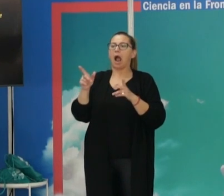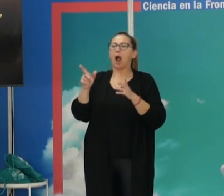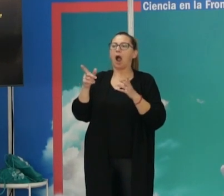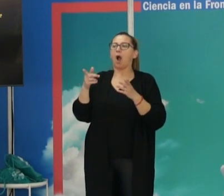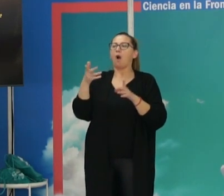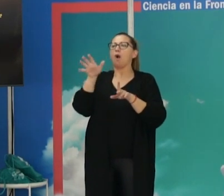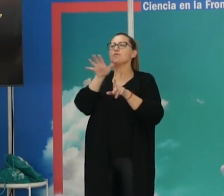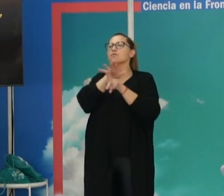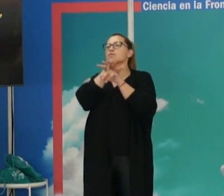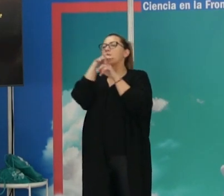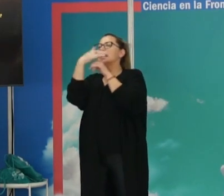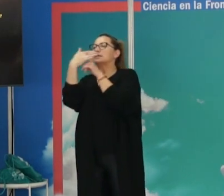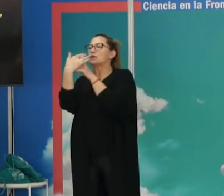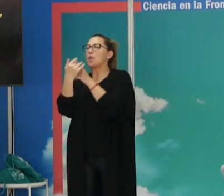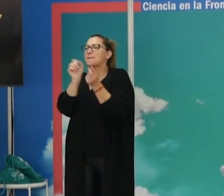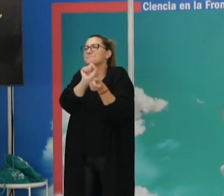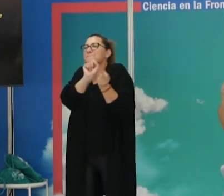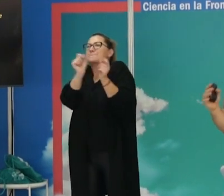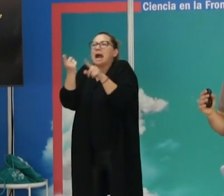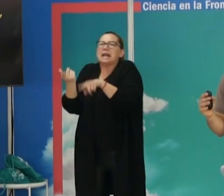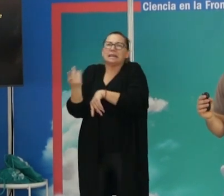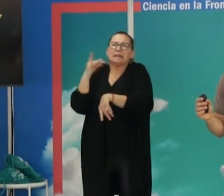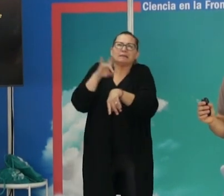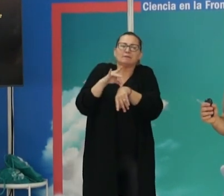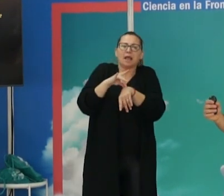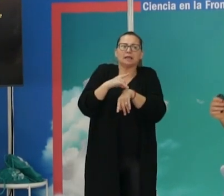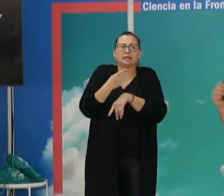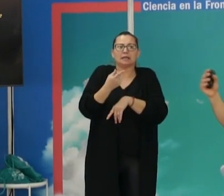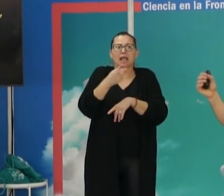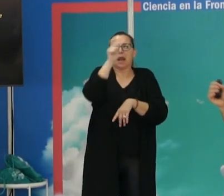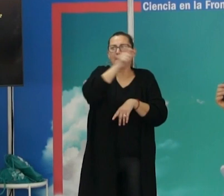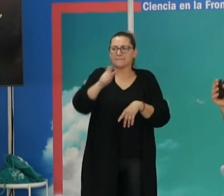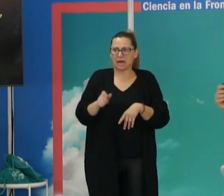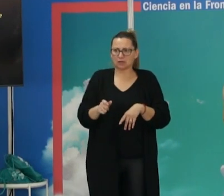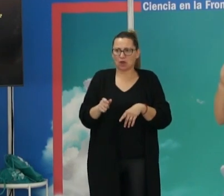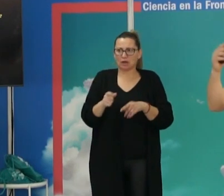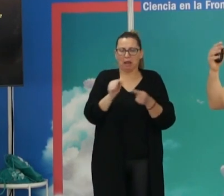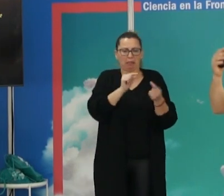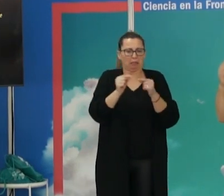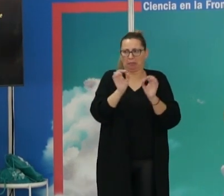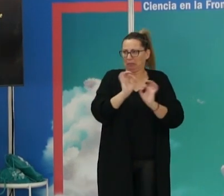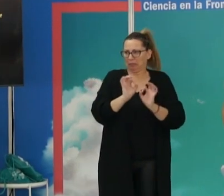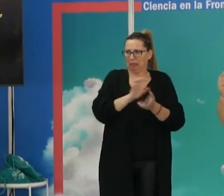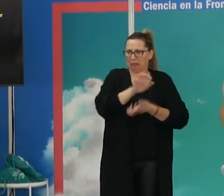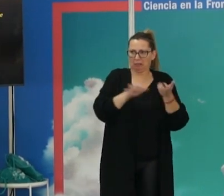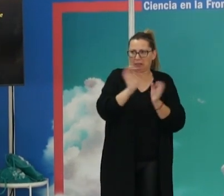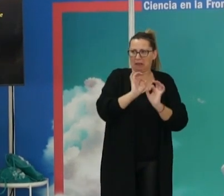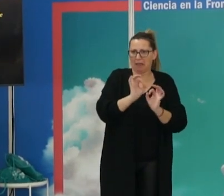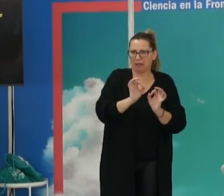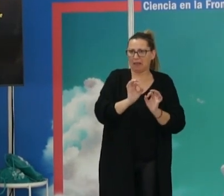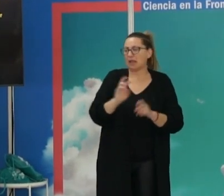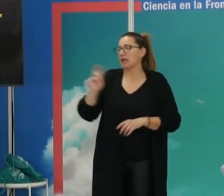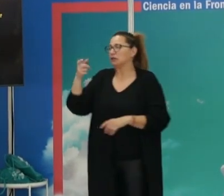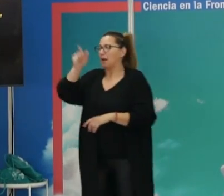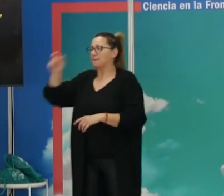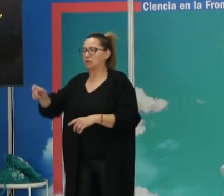caso paradigmático de enfermedad, ¿no?, en el que pocas personas discuten y las demás formas de enfermedad participan en mayor o menor medida, con mayor